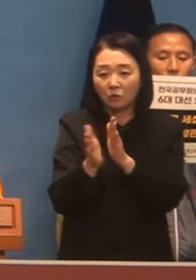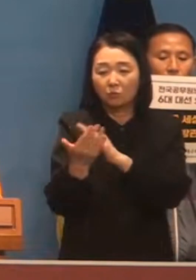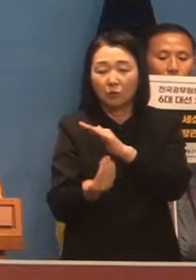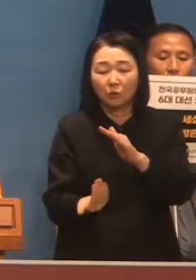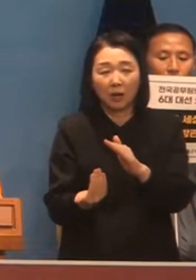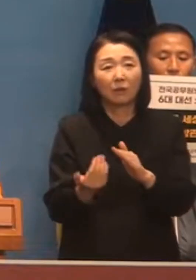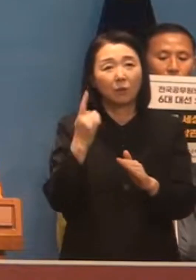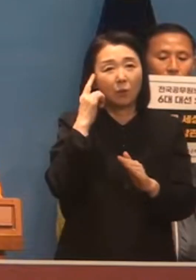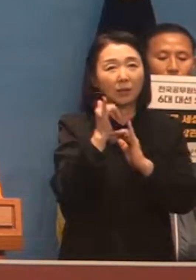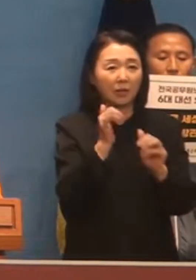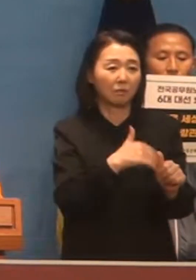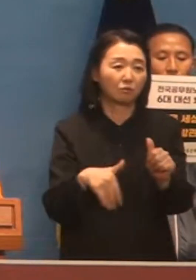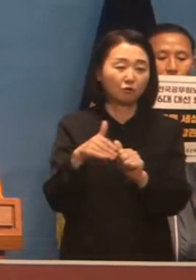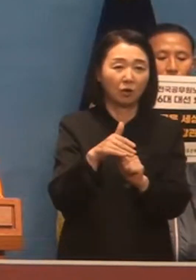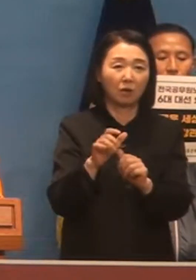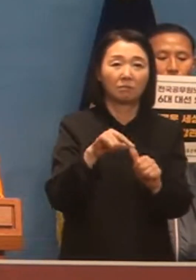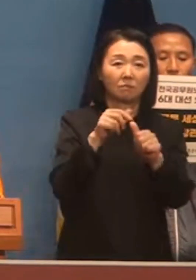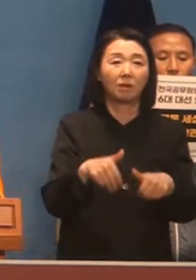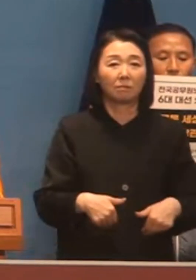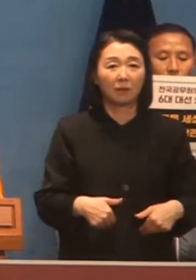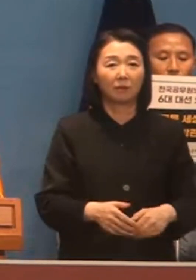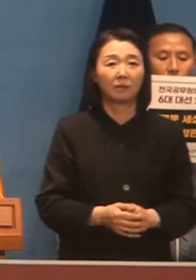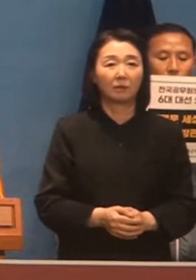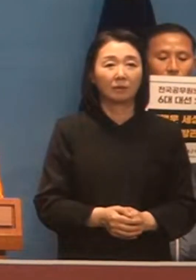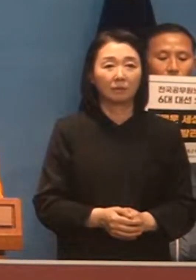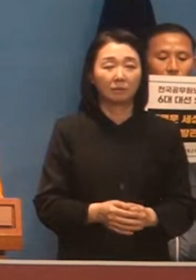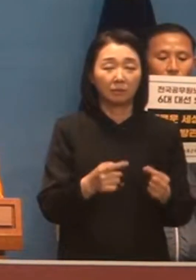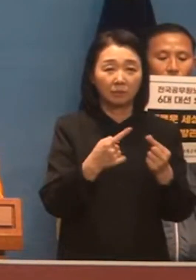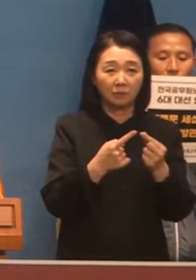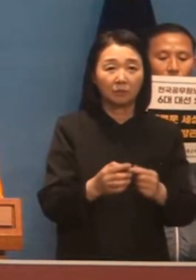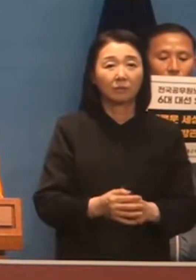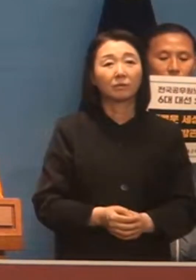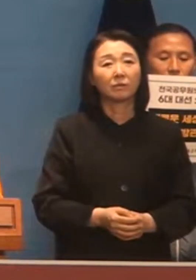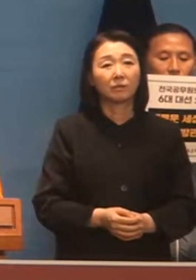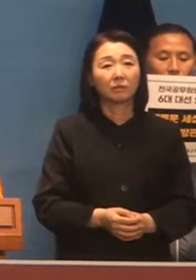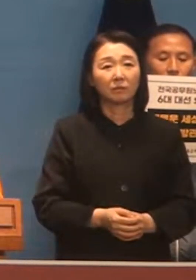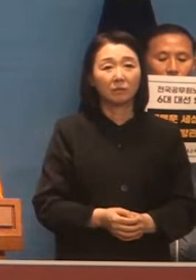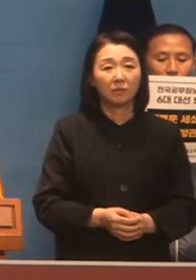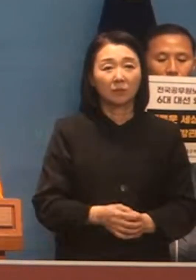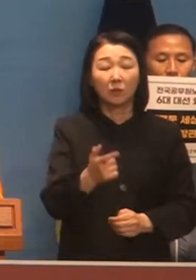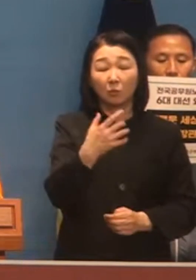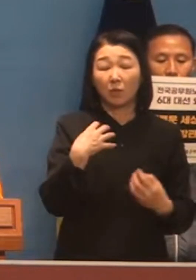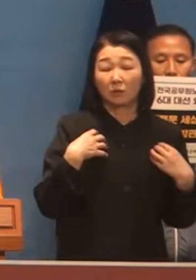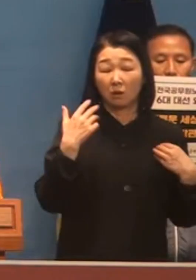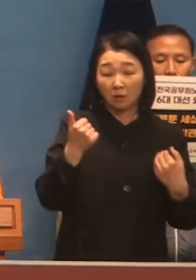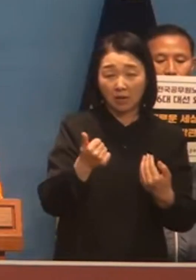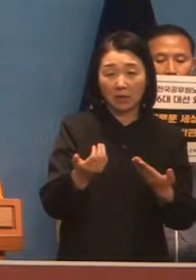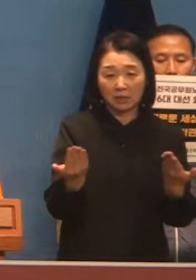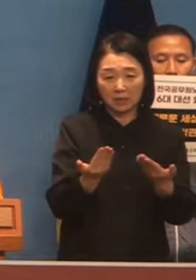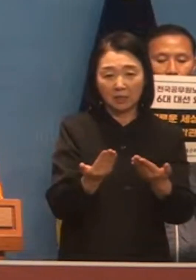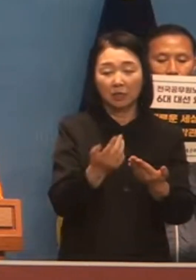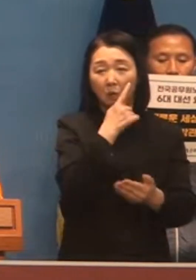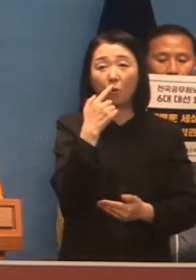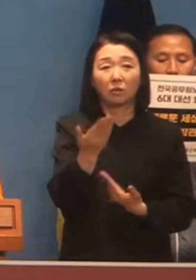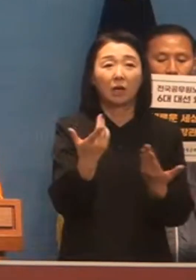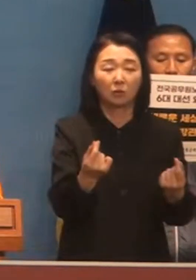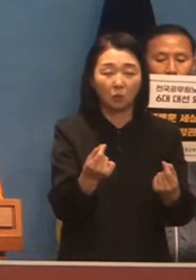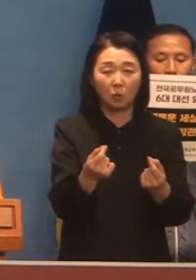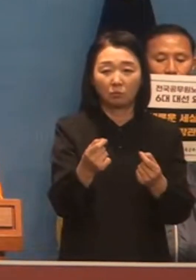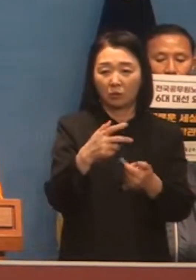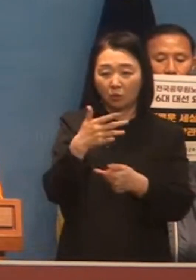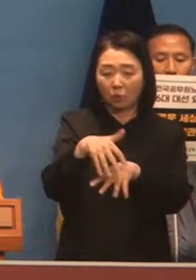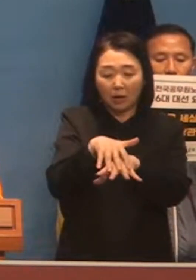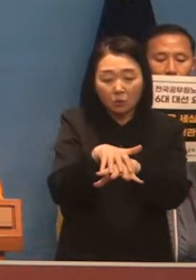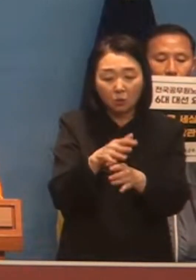인력 충원을 즉각 시행하라. 하나, 소방청장 임기 보장과 인사청문회 도입을 위한 소방조직법